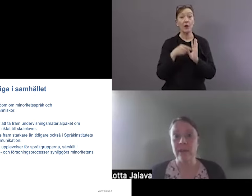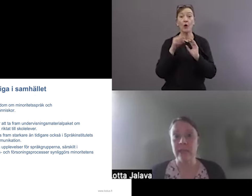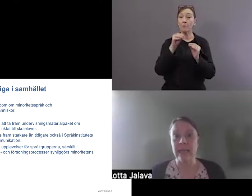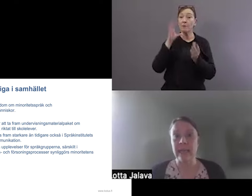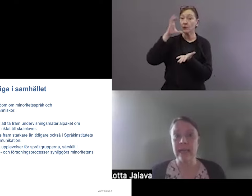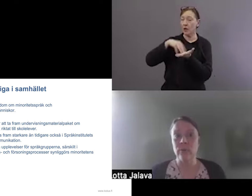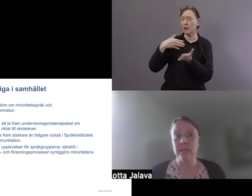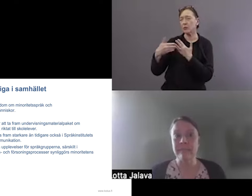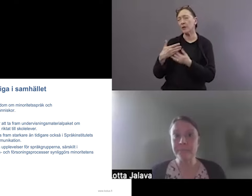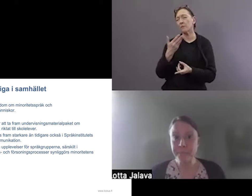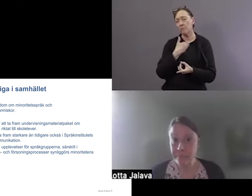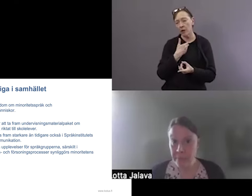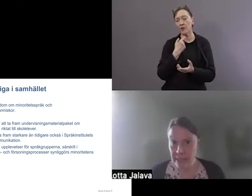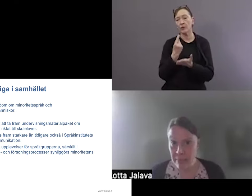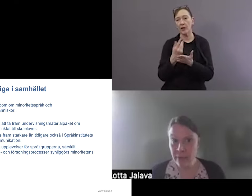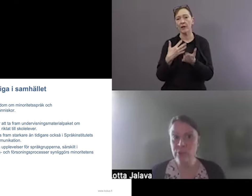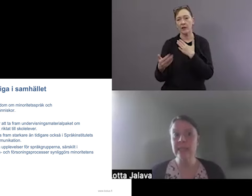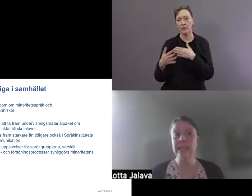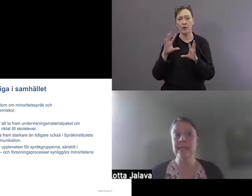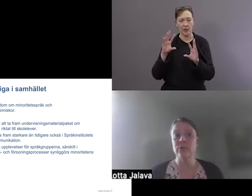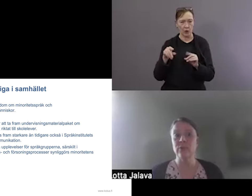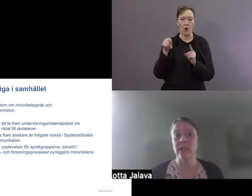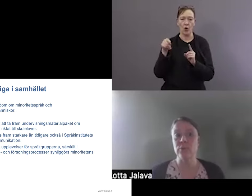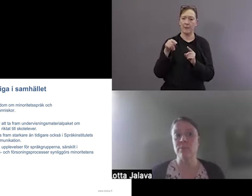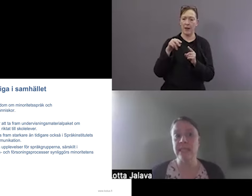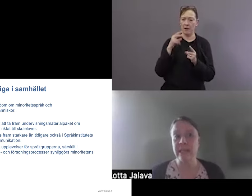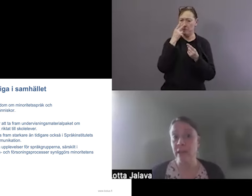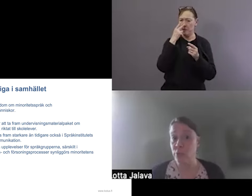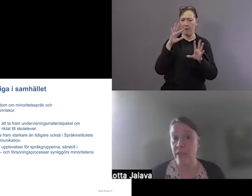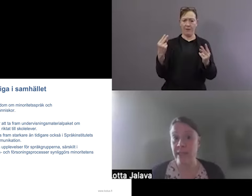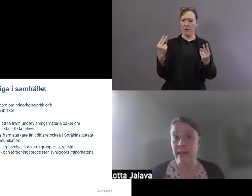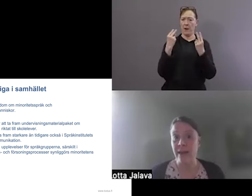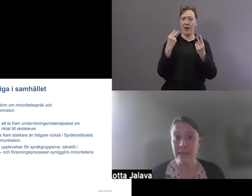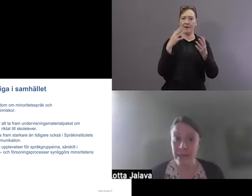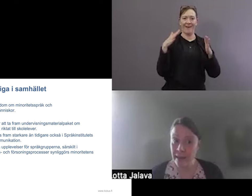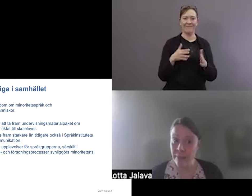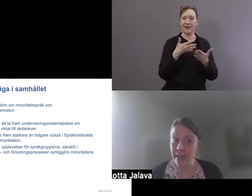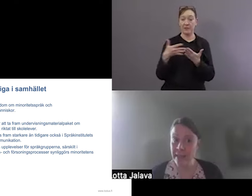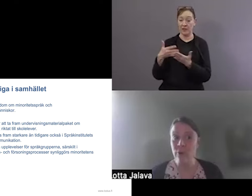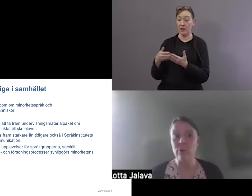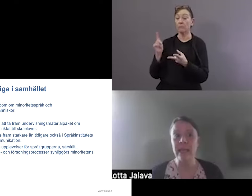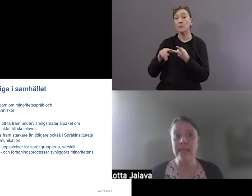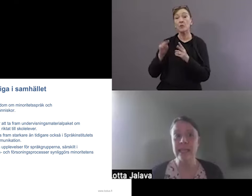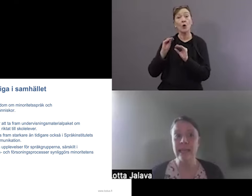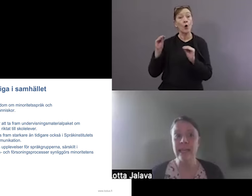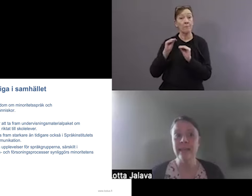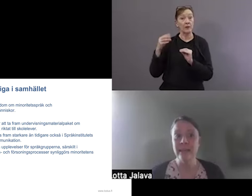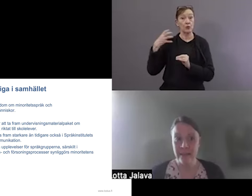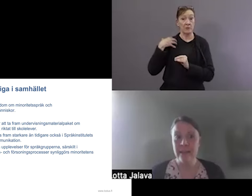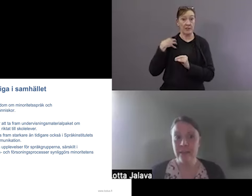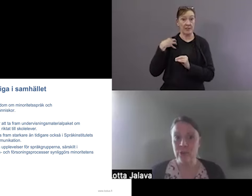tekee jo paljon ja tärkeää työtä. Tämän osalta lisäksi on nyt oikeusministeriöllä suunnitteilla materiaalipaketti